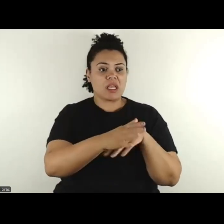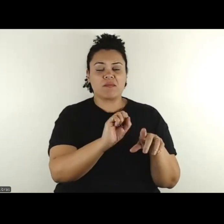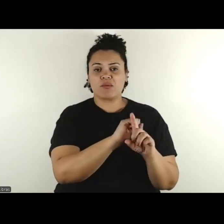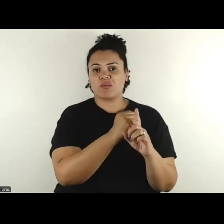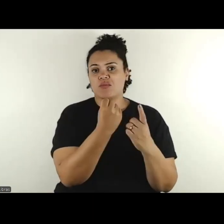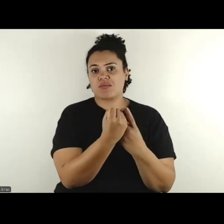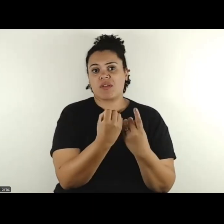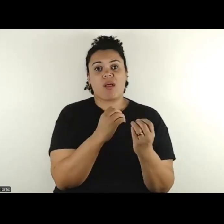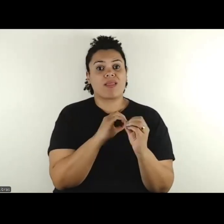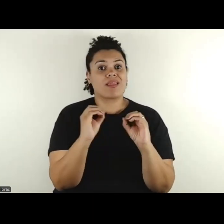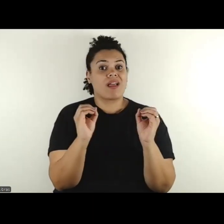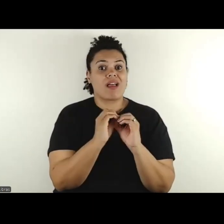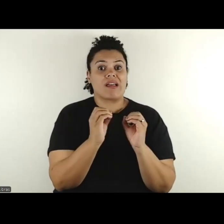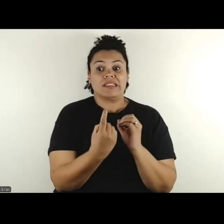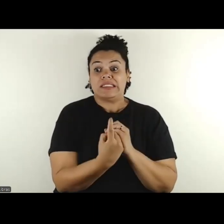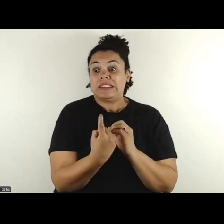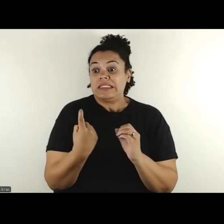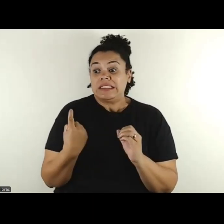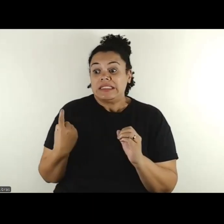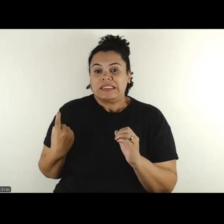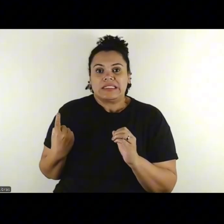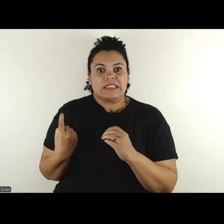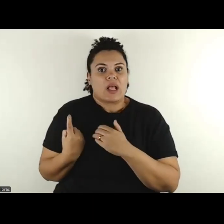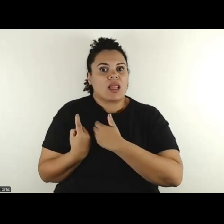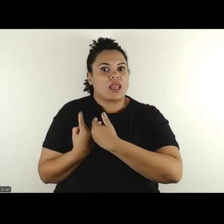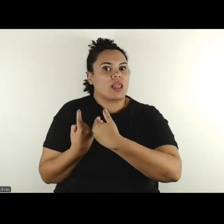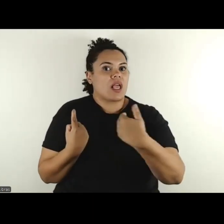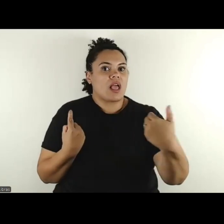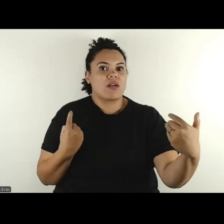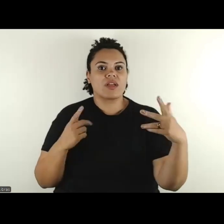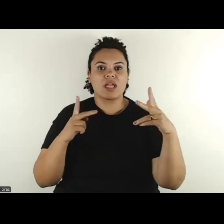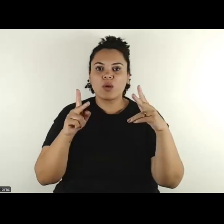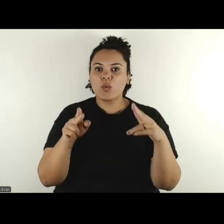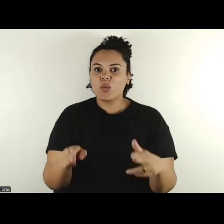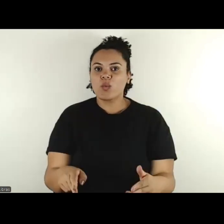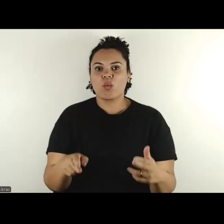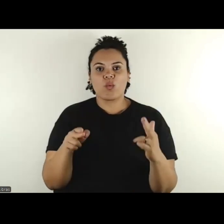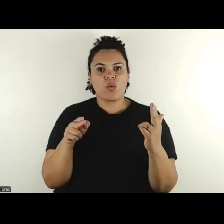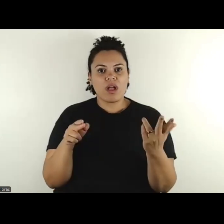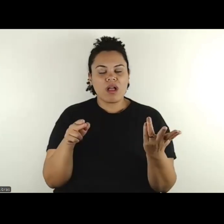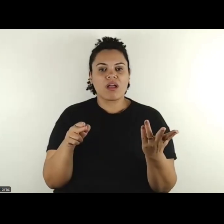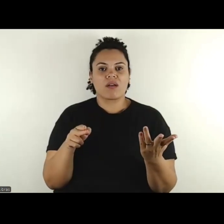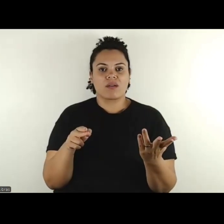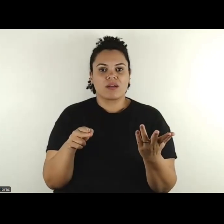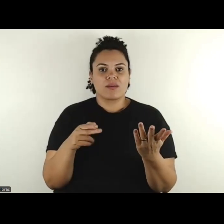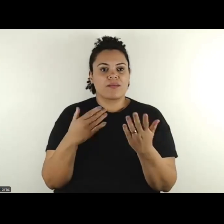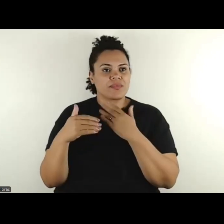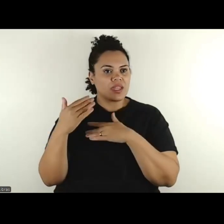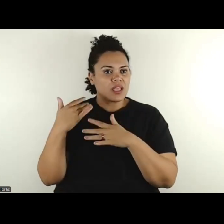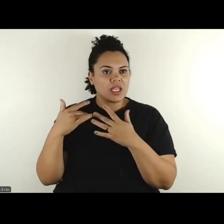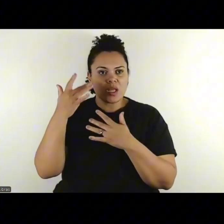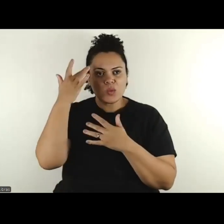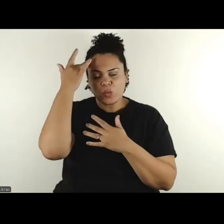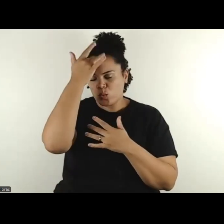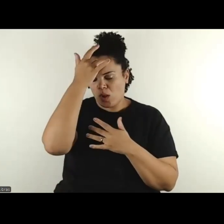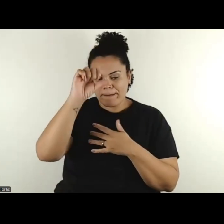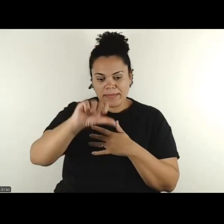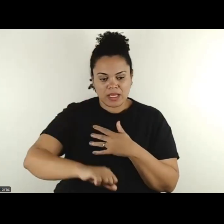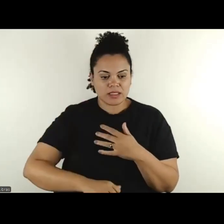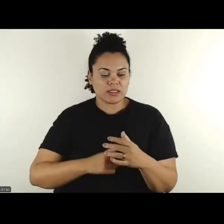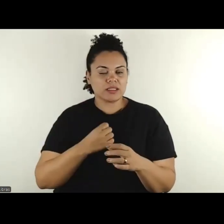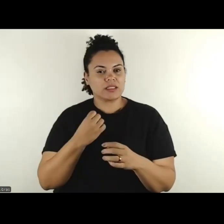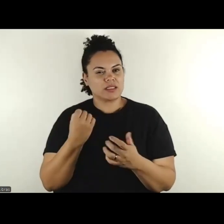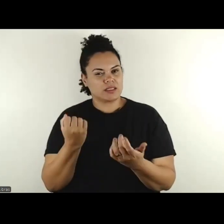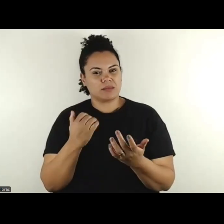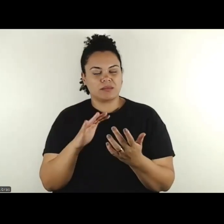completamente isolados, asilados e excluídos, como ficavam as pessoas com transtorno mental, né? E ficaram aí até a década de 90,